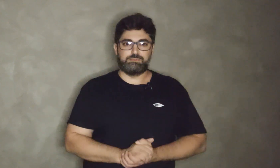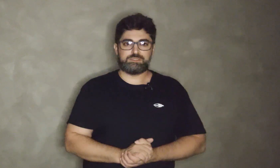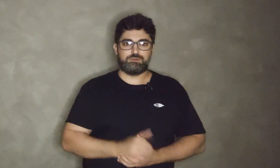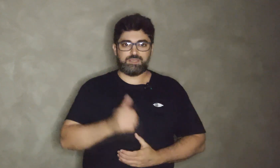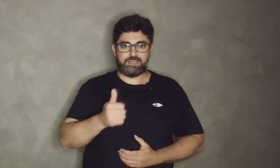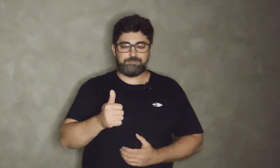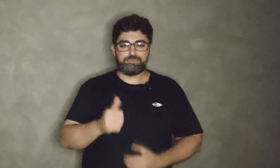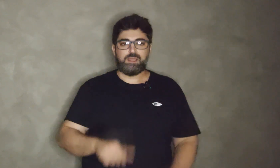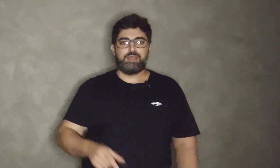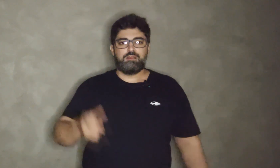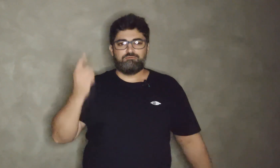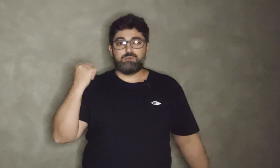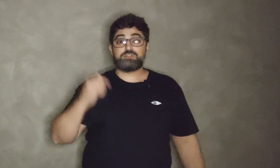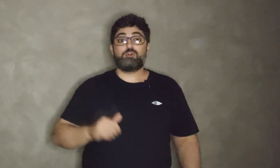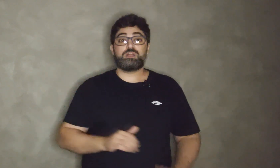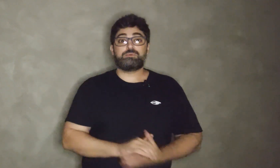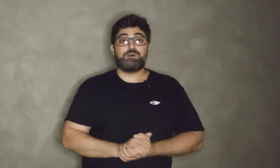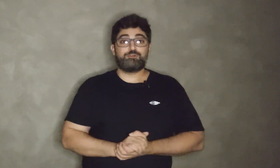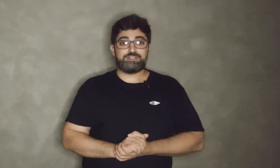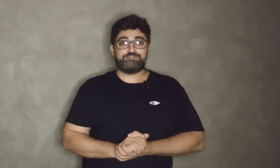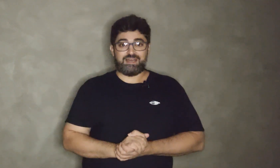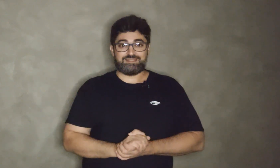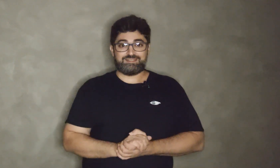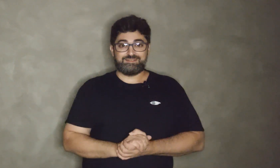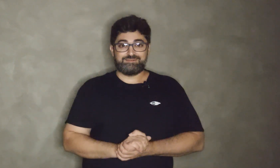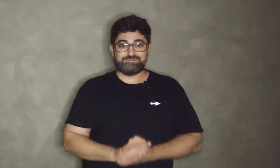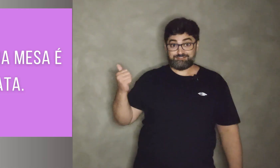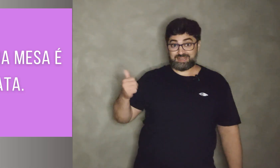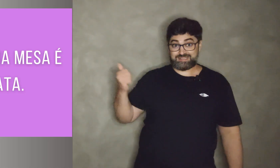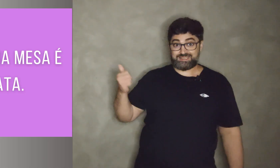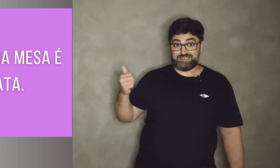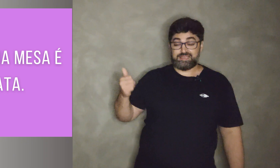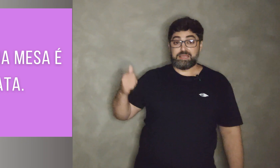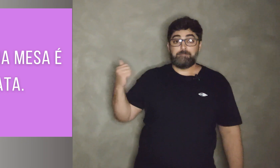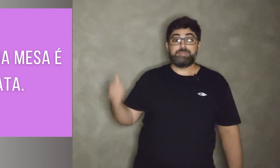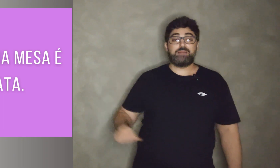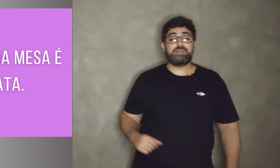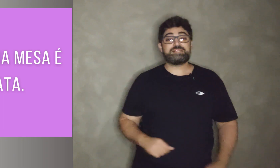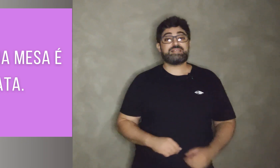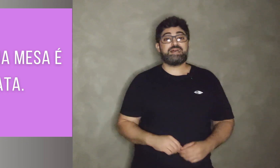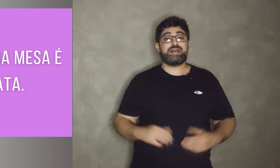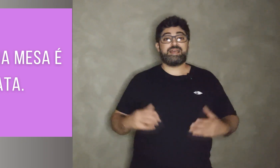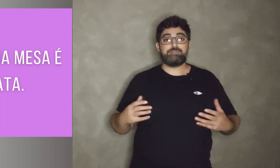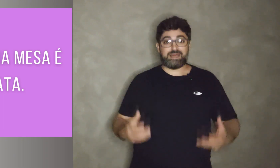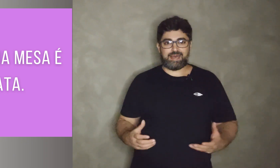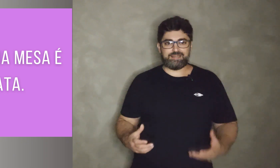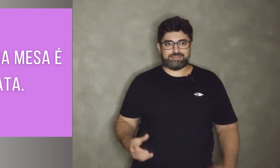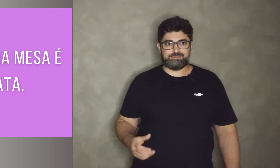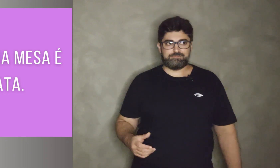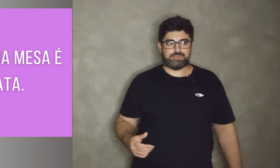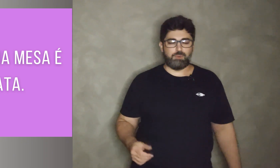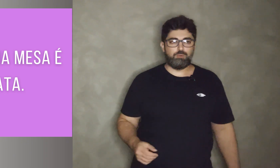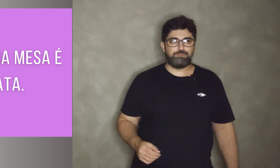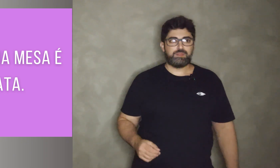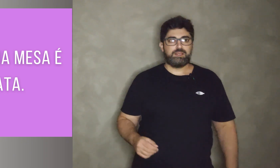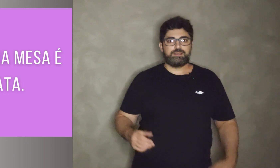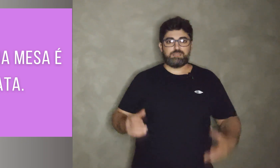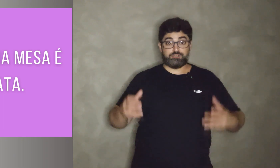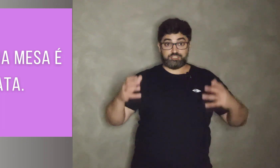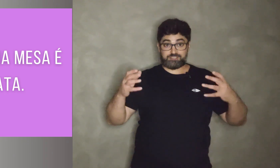Libras, ok? Vamos agora para uma outra frase. Olha a frase aqui. Minha mesa é barata, tá bom? Então a gente